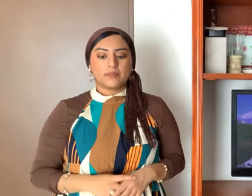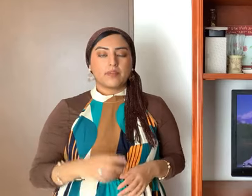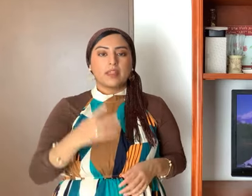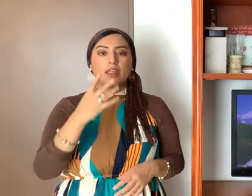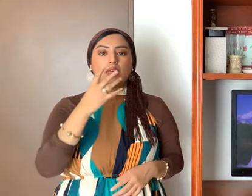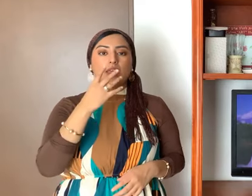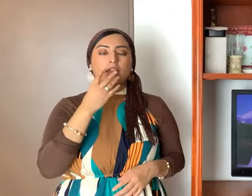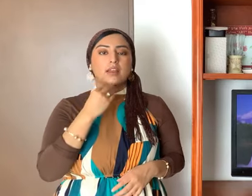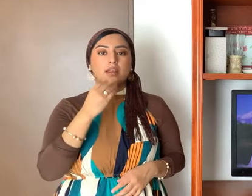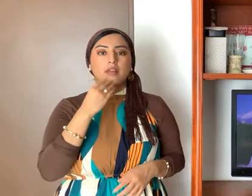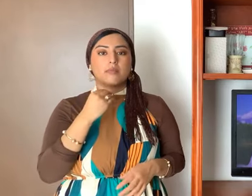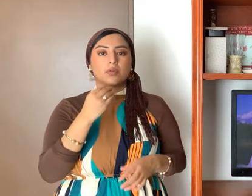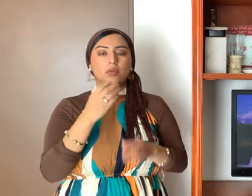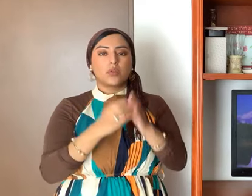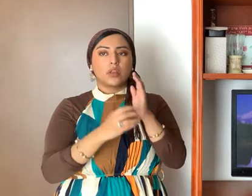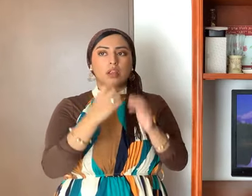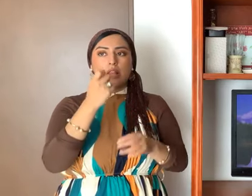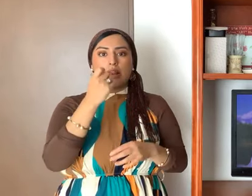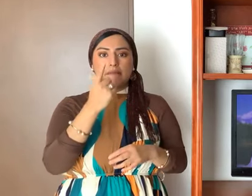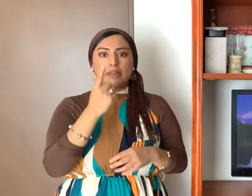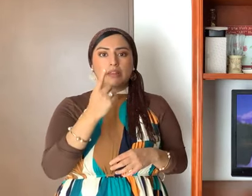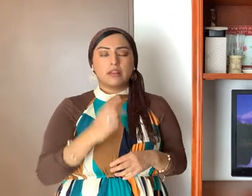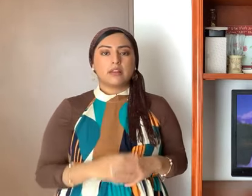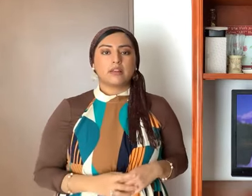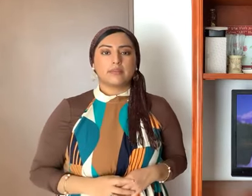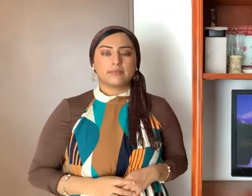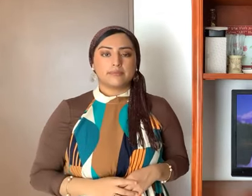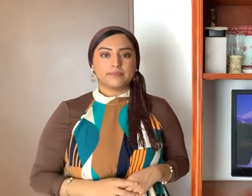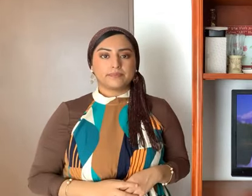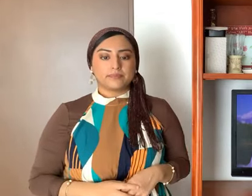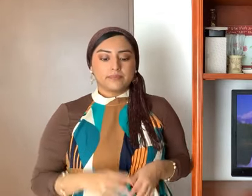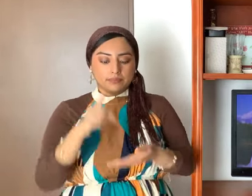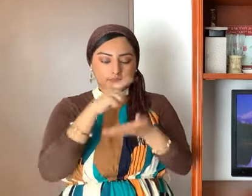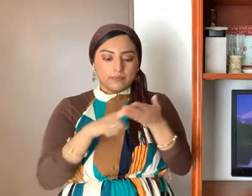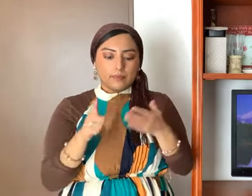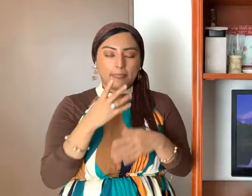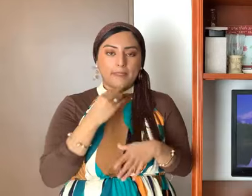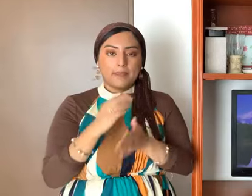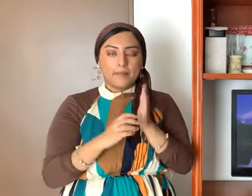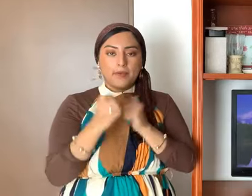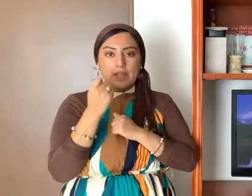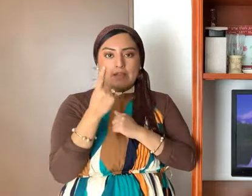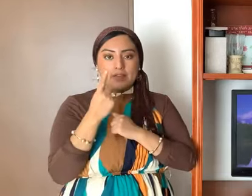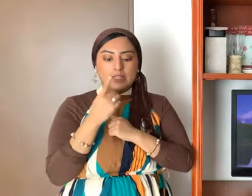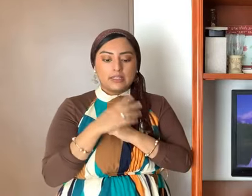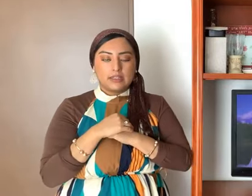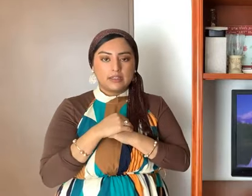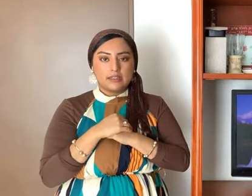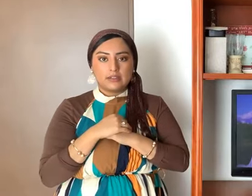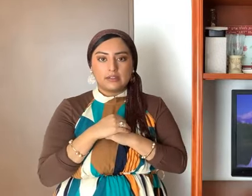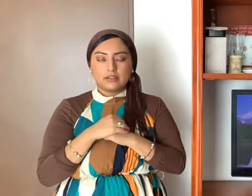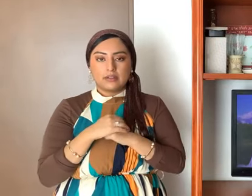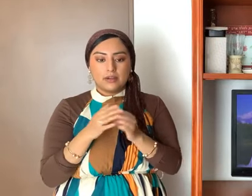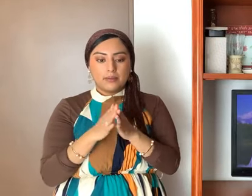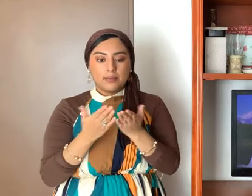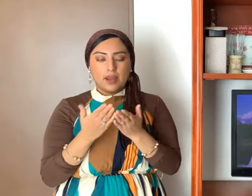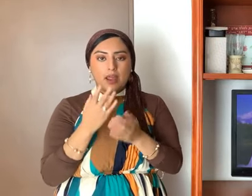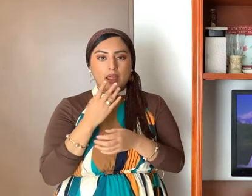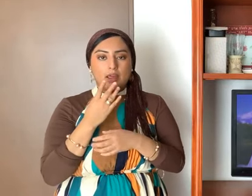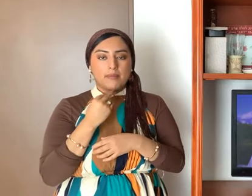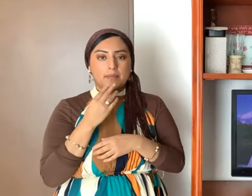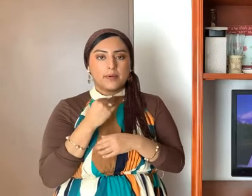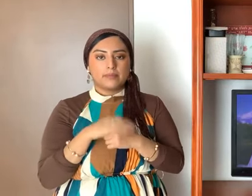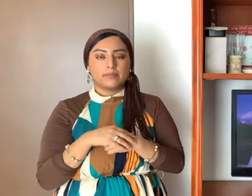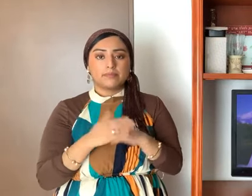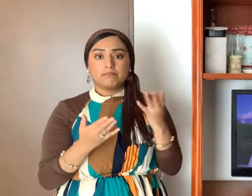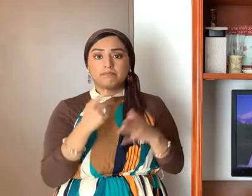a Hebreos 11. Vamos para allá, vamos a Hebreos 11. Hebreos, la carta a los hebreos. Seguramente